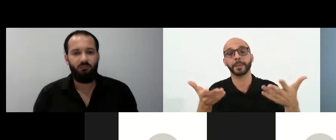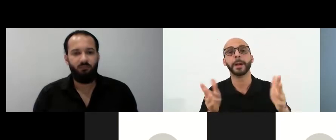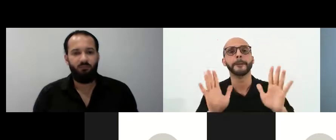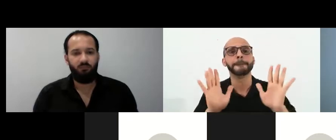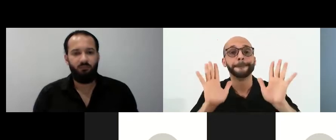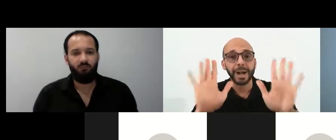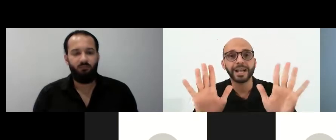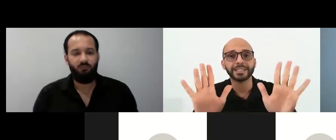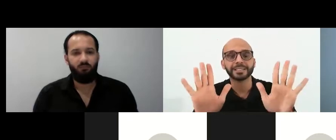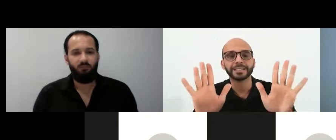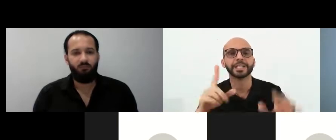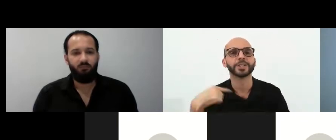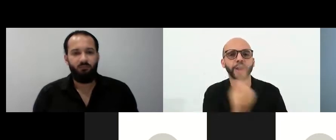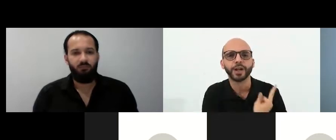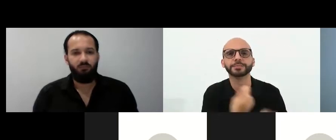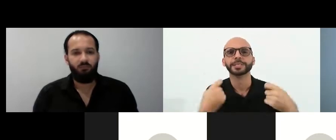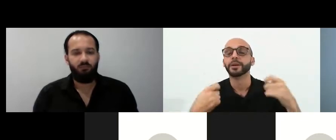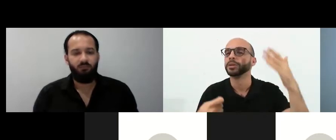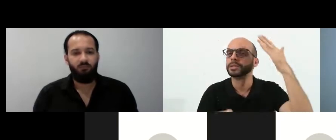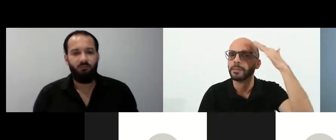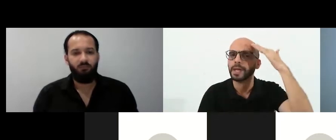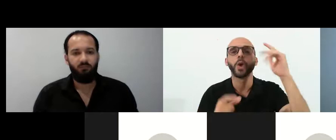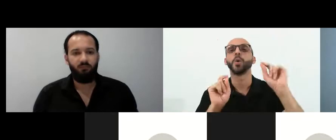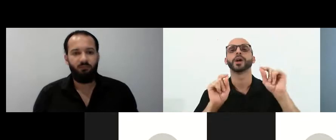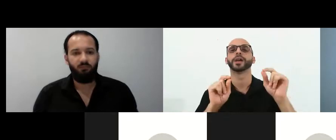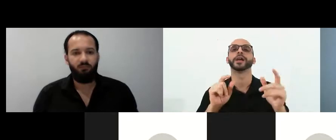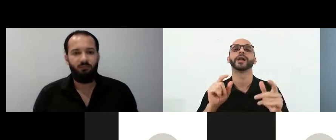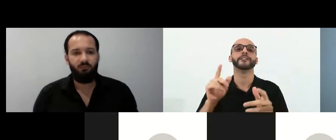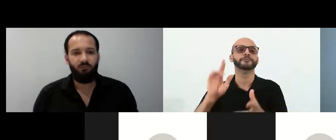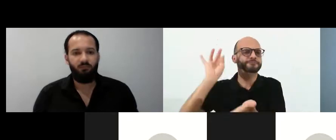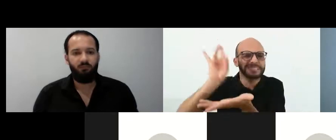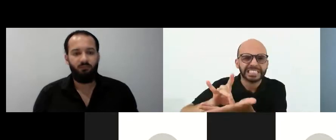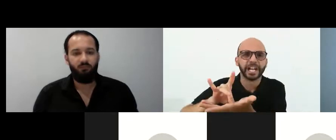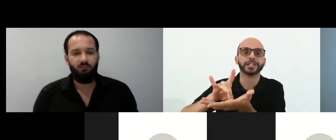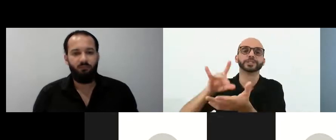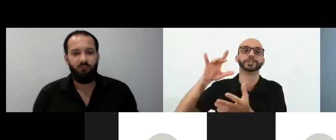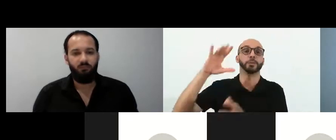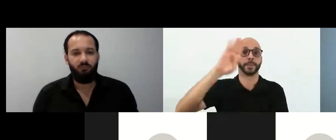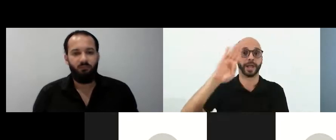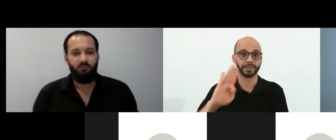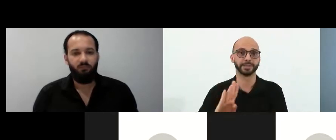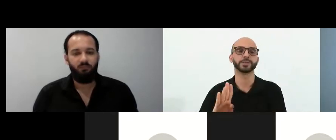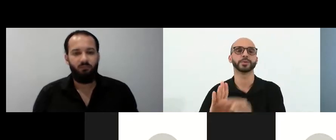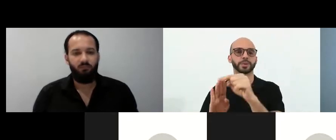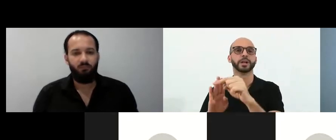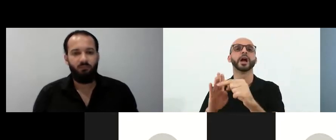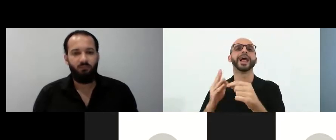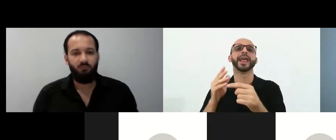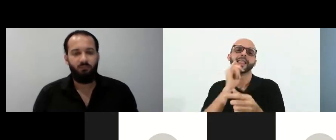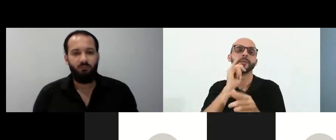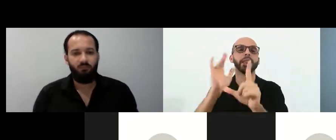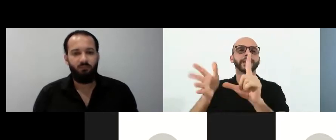seria muito melhor, com certeza. Mas nós precisamos entender o quê? Se